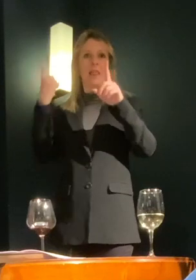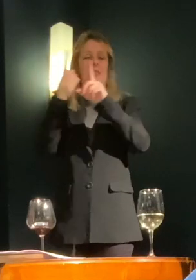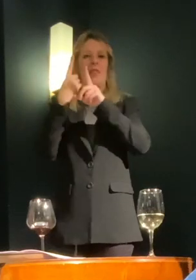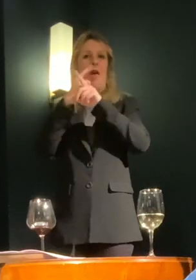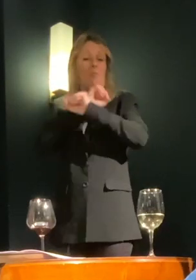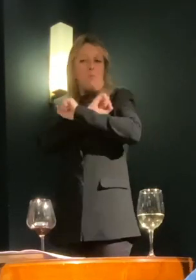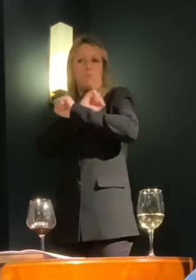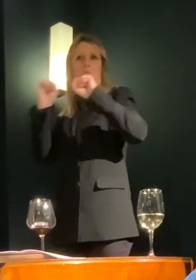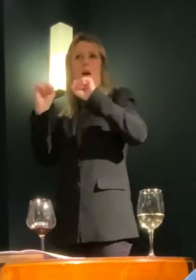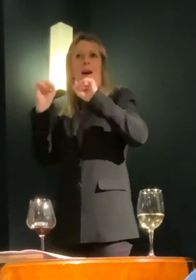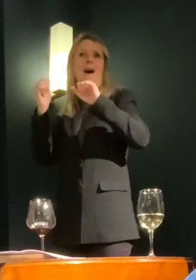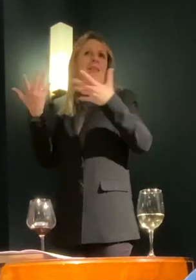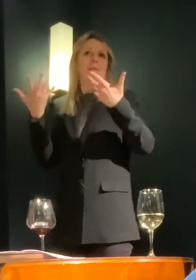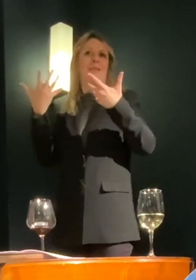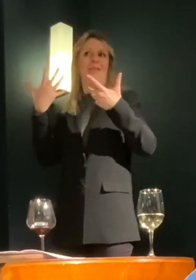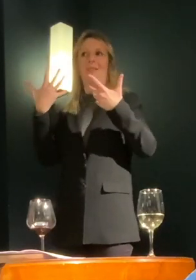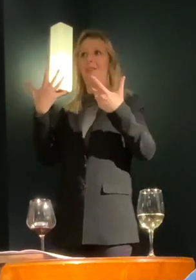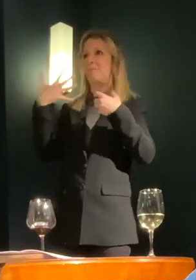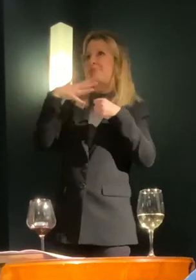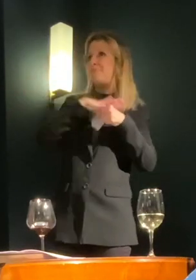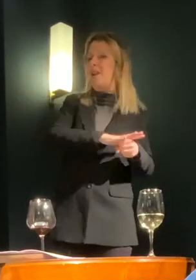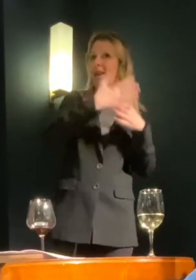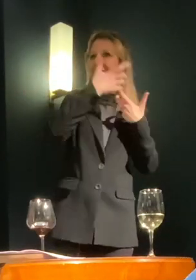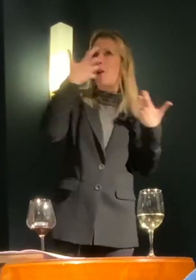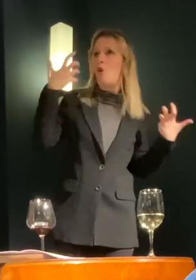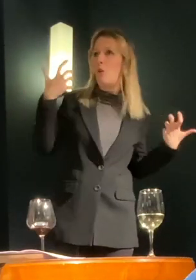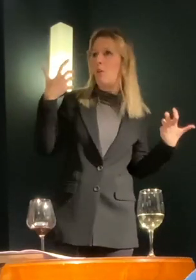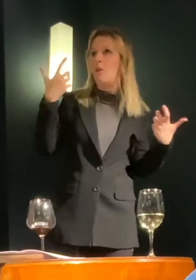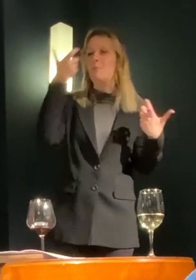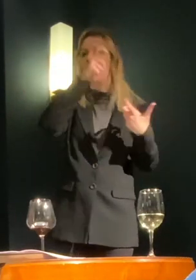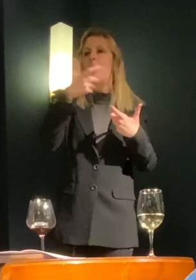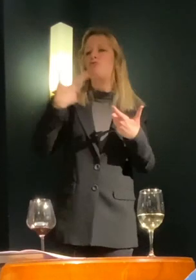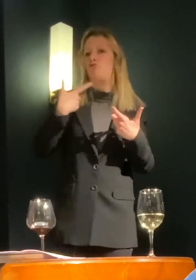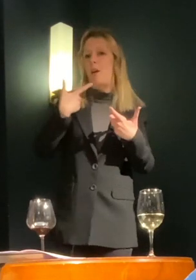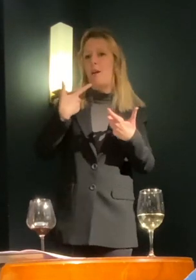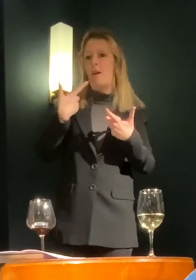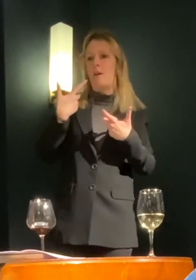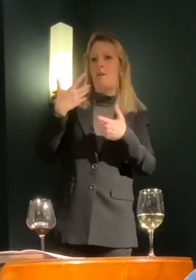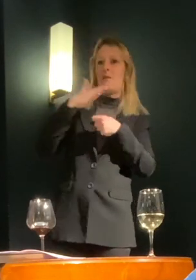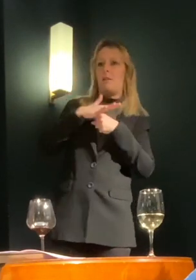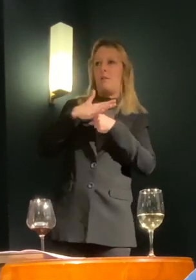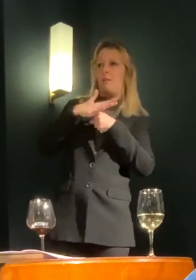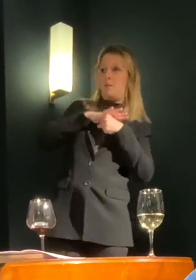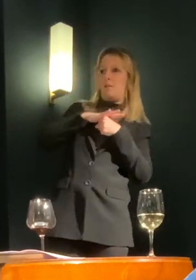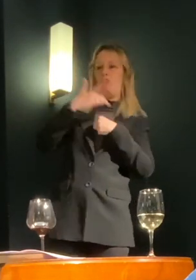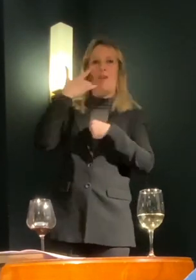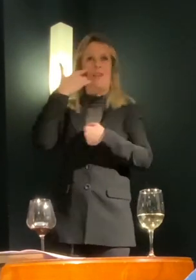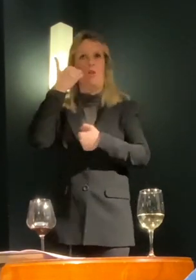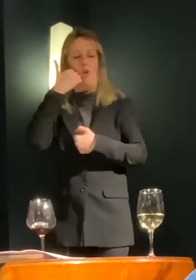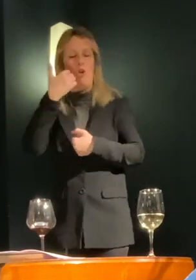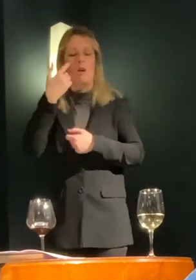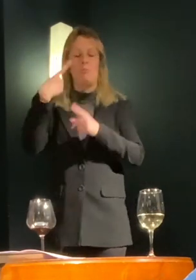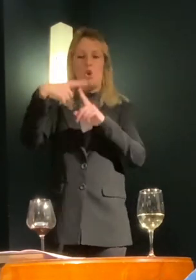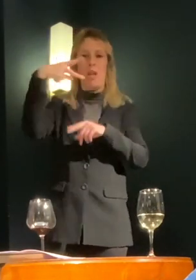meccanismo che gli si fa sempre più stretto attorno, perché ha le pressioni dei genitori, inizia con le pressioni dei genitori e con le pressioni di Nina che lo